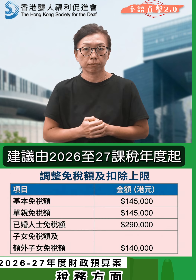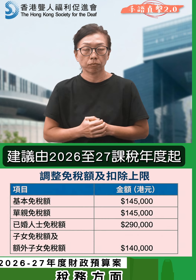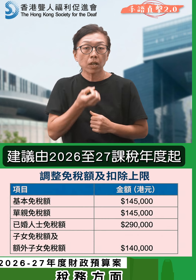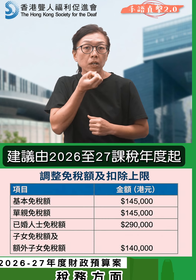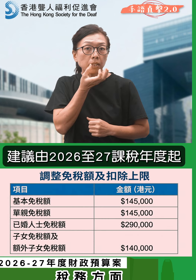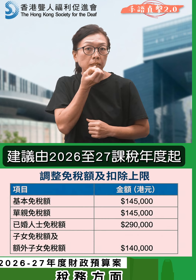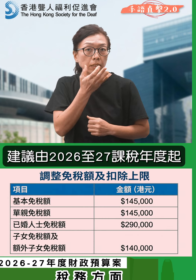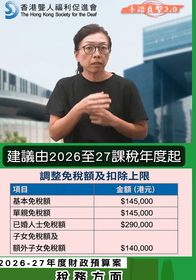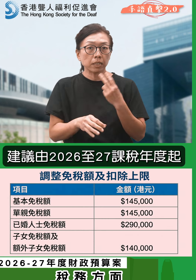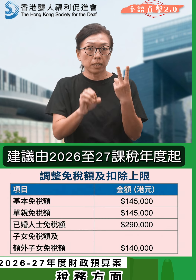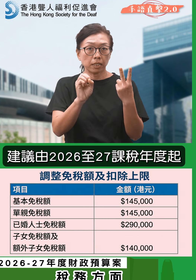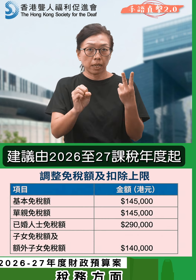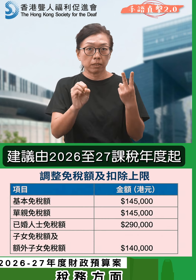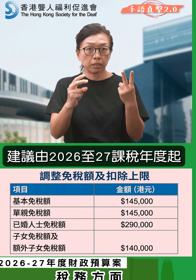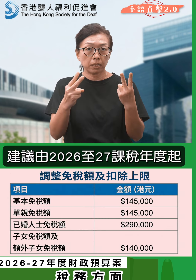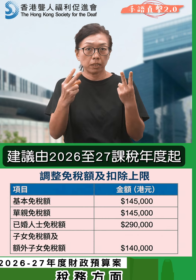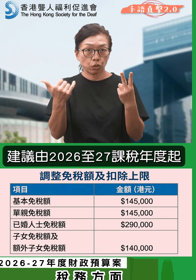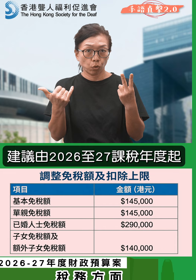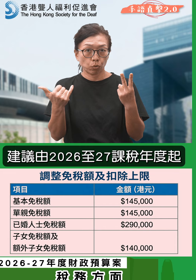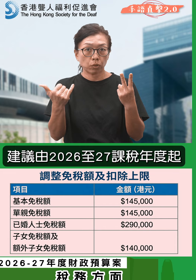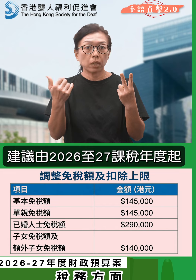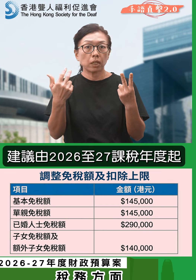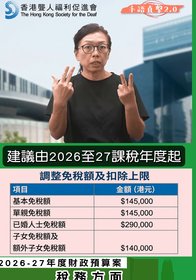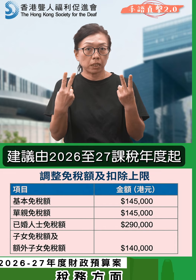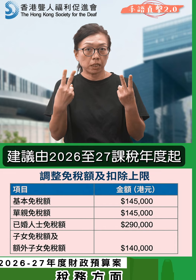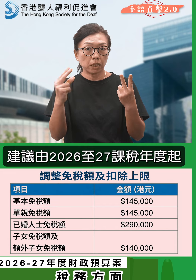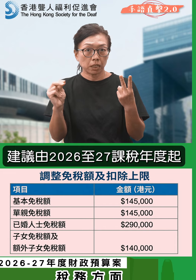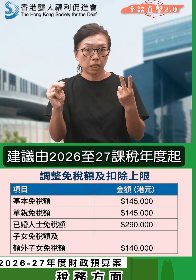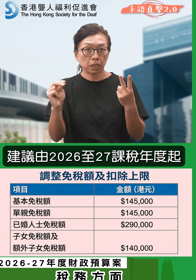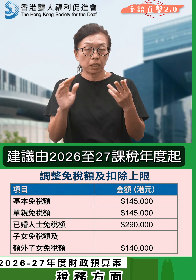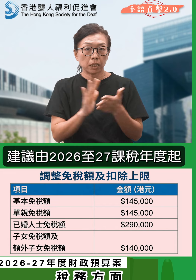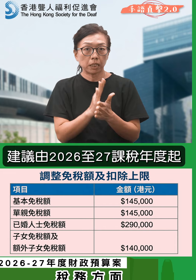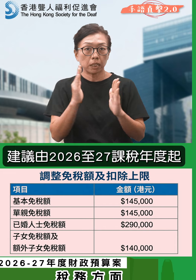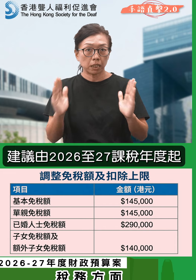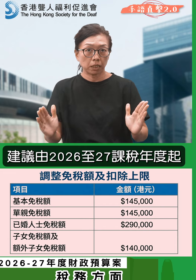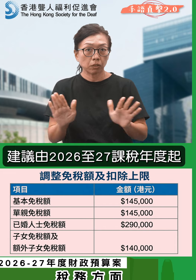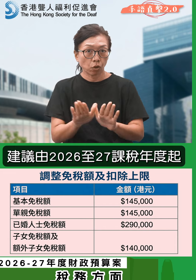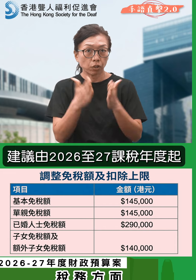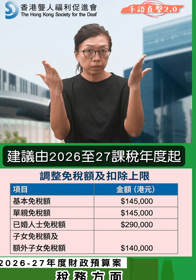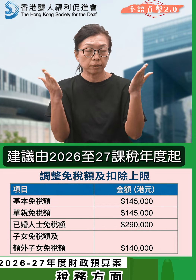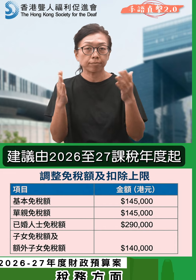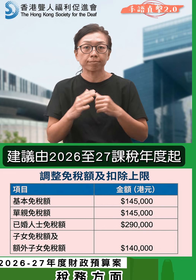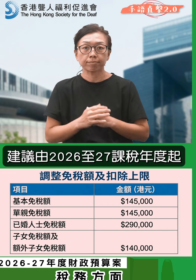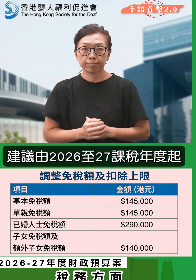建議由2026至27課稅年度起，